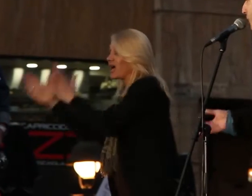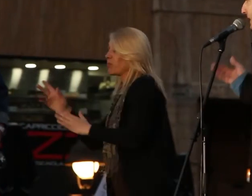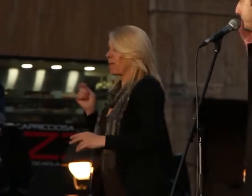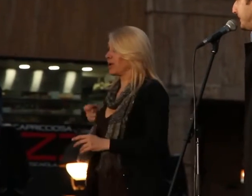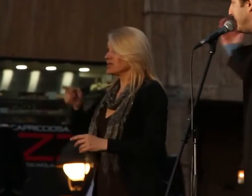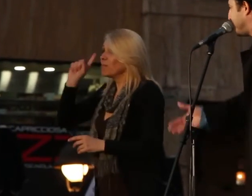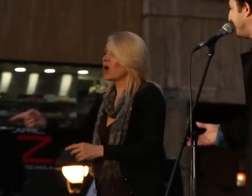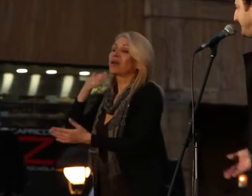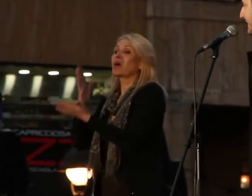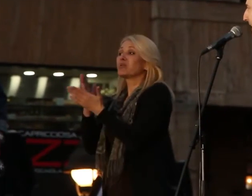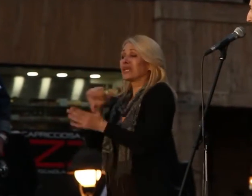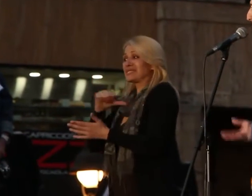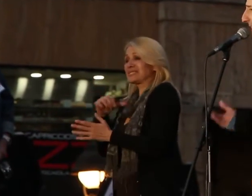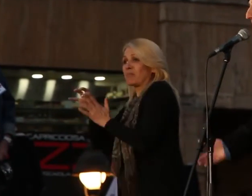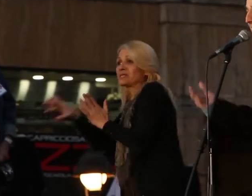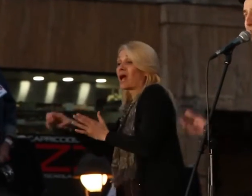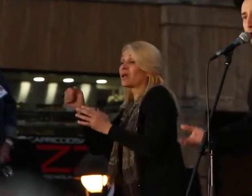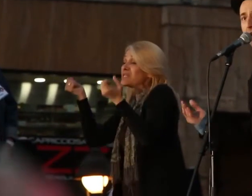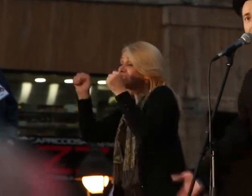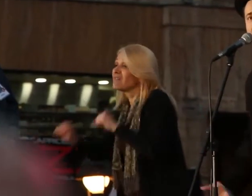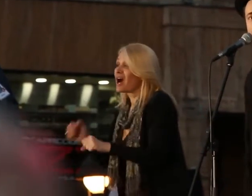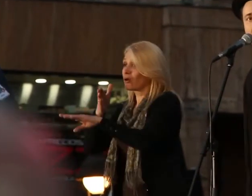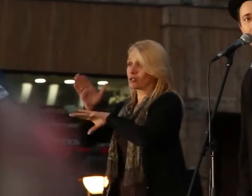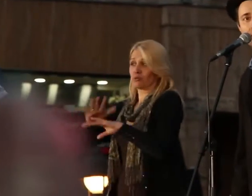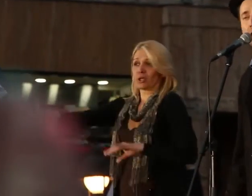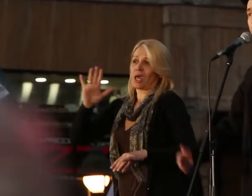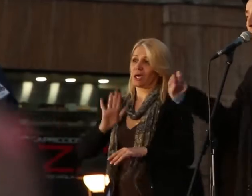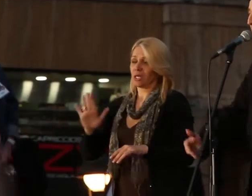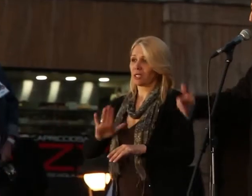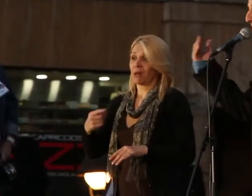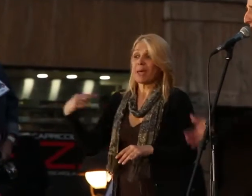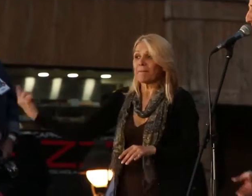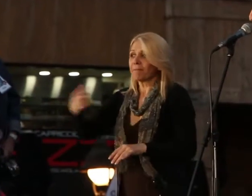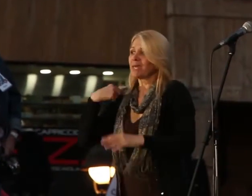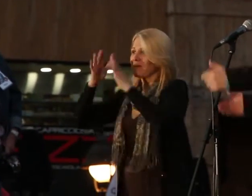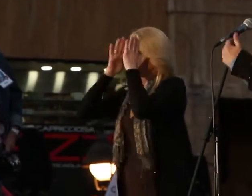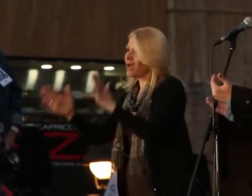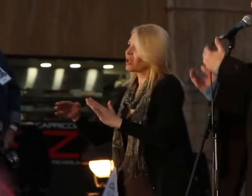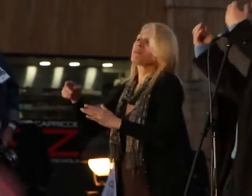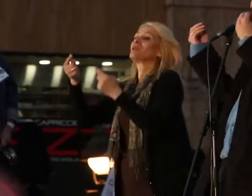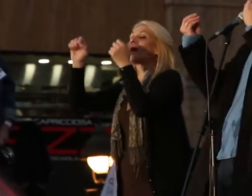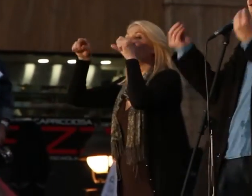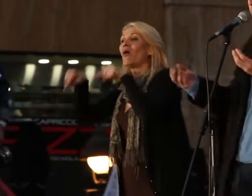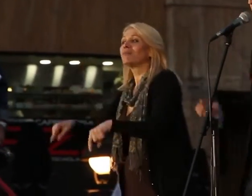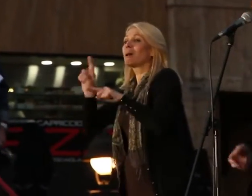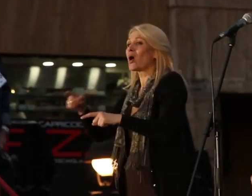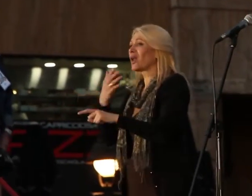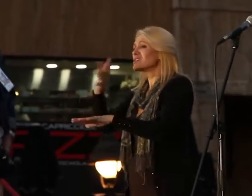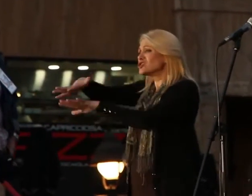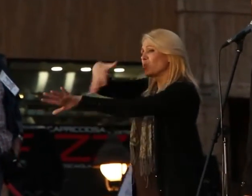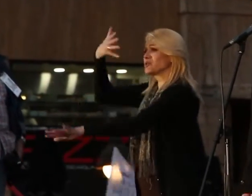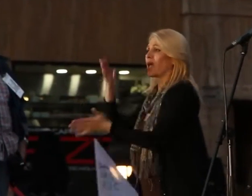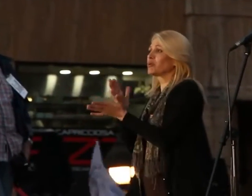da policija mora da bude nezavisna, da bi zaista služila građanima. mi verujemo da ovde mora skupština da